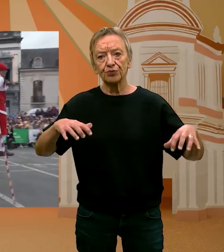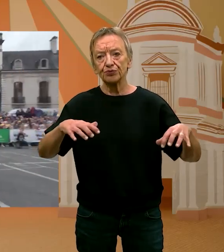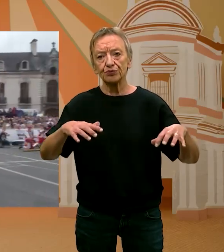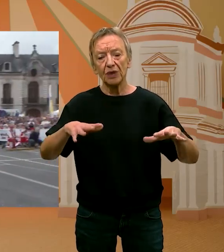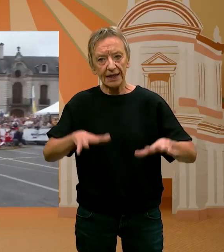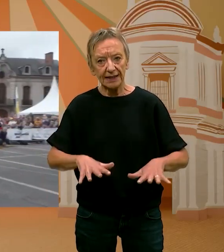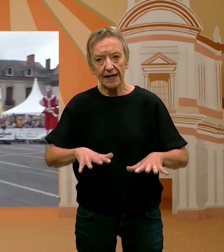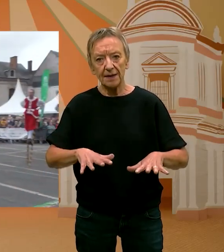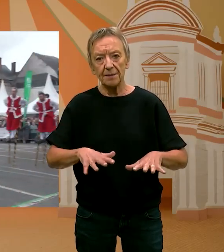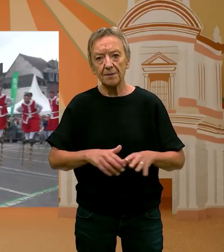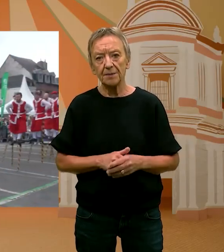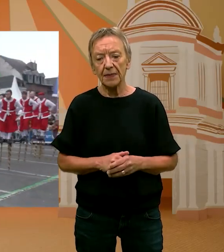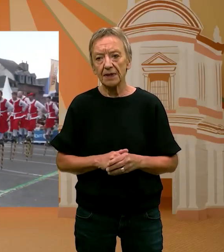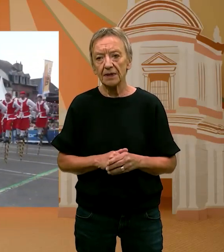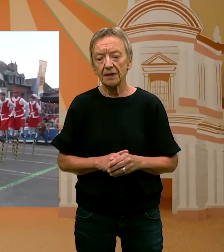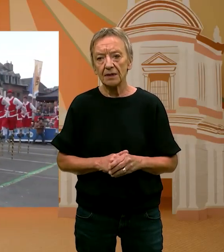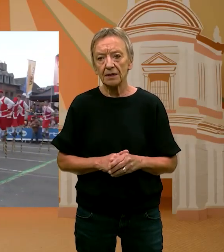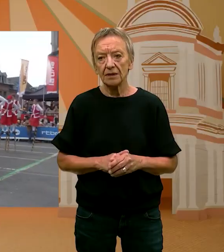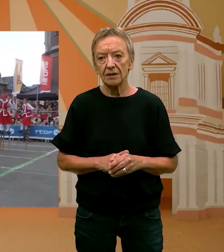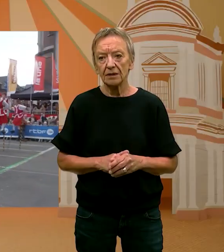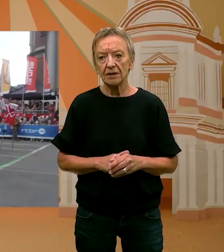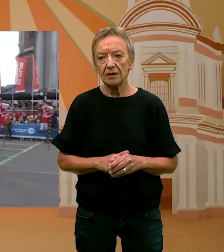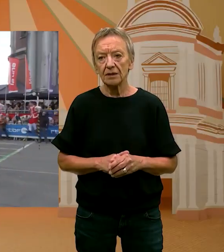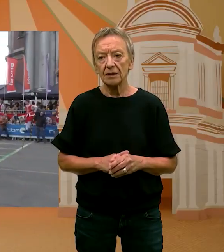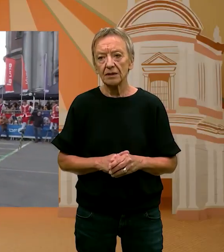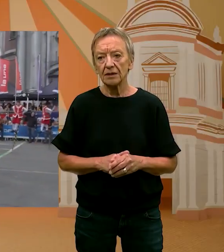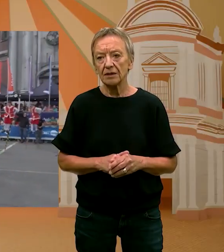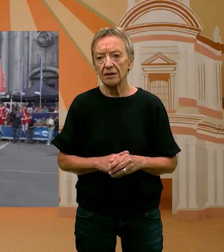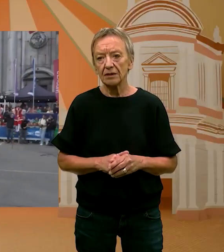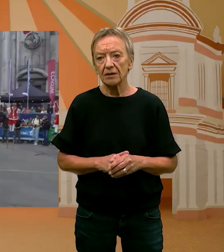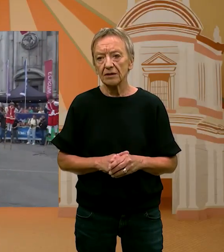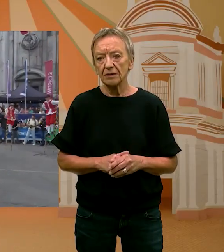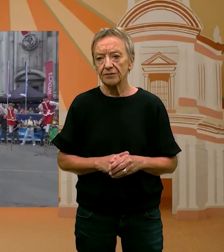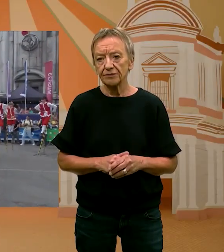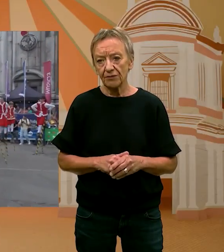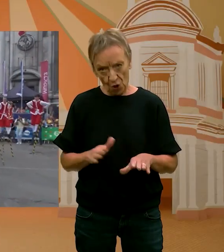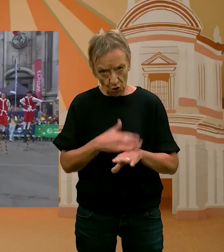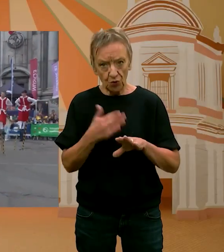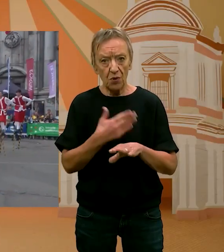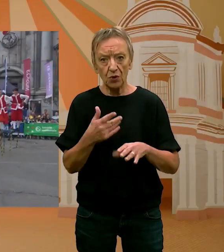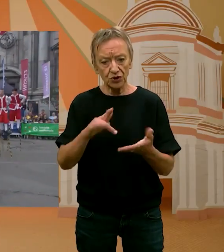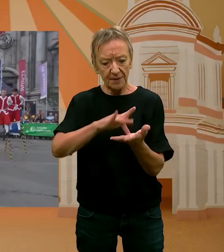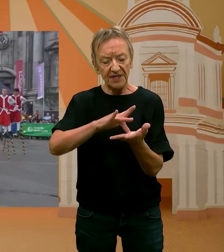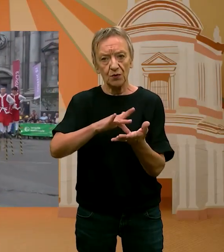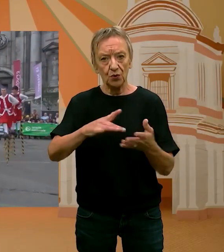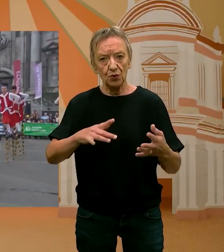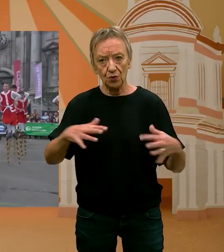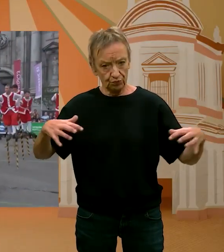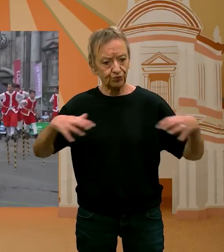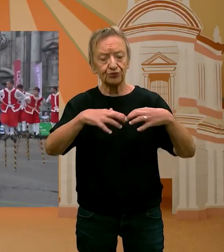effet à mon avis plutôt de relancer la dynamique et de relancer le combat au milieu. Et voilà, c'est reparti. Les 2 compagnies vont s'affronter. Et on voit les Mélans qui repassent derrière les